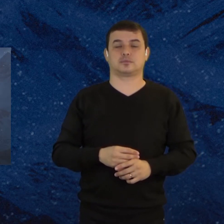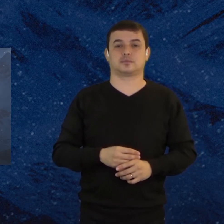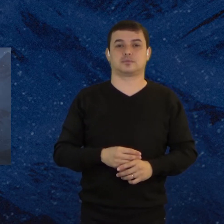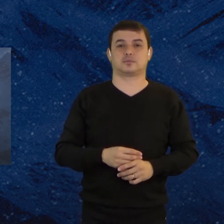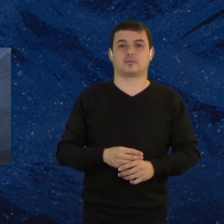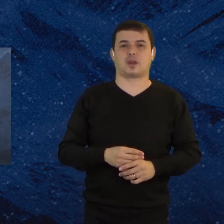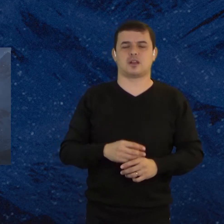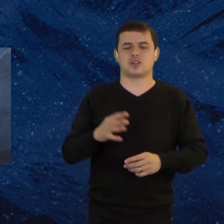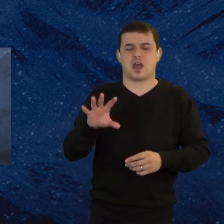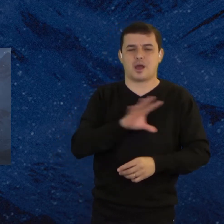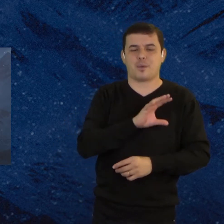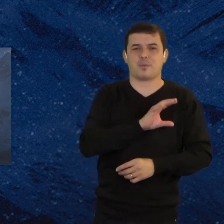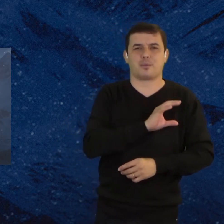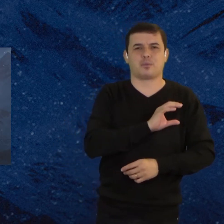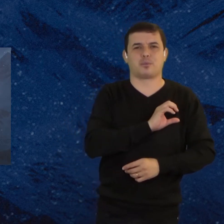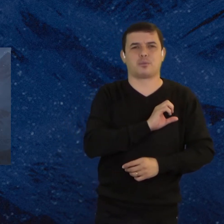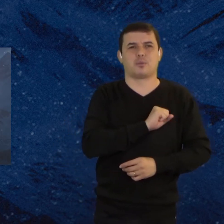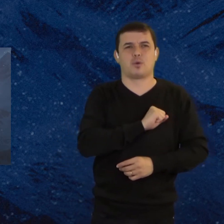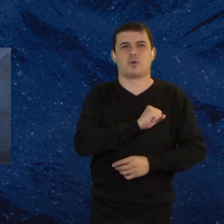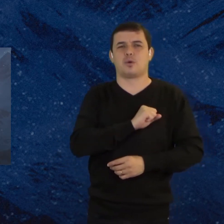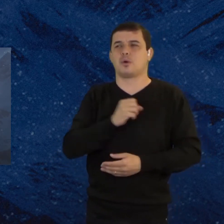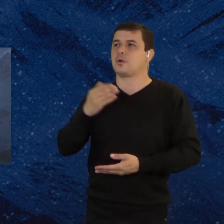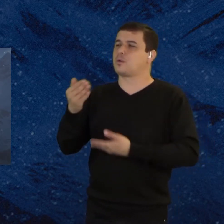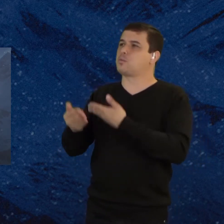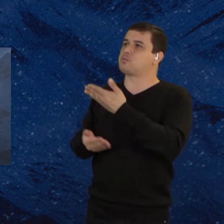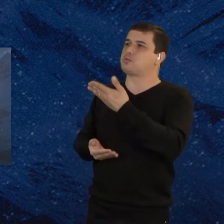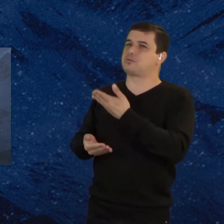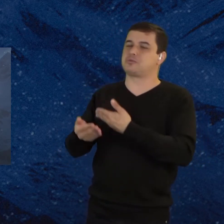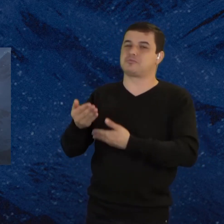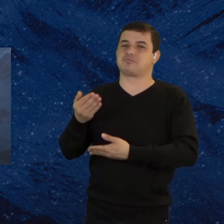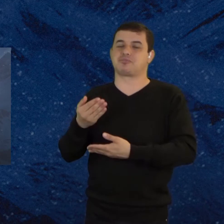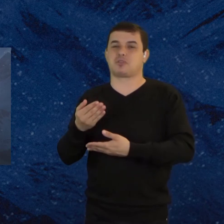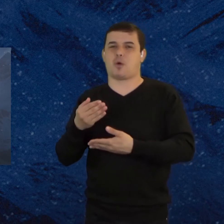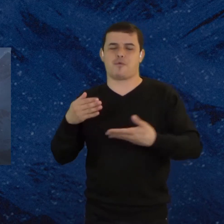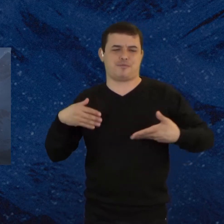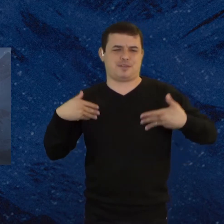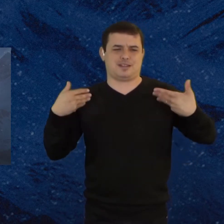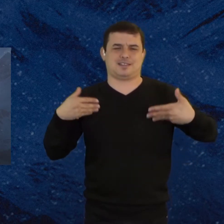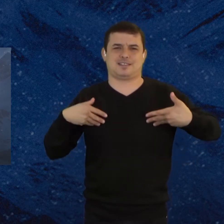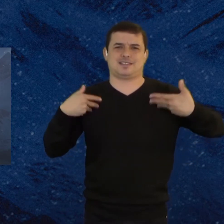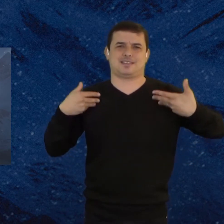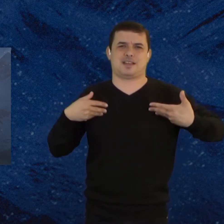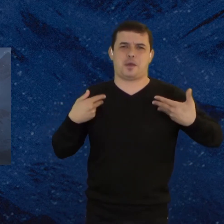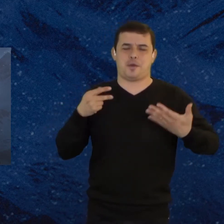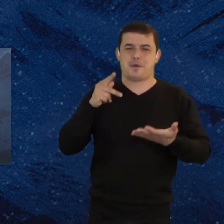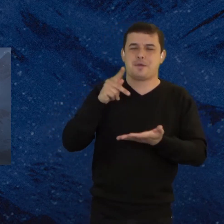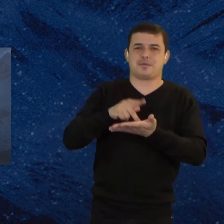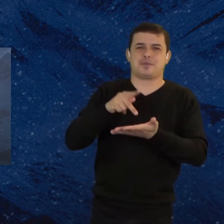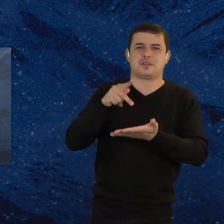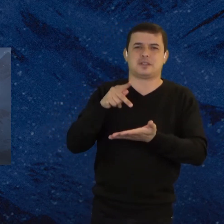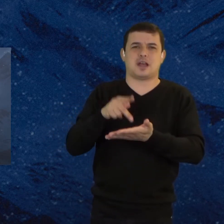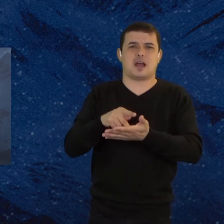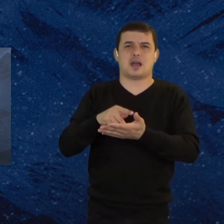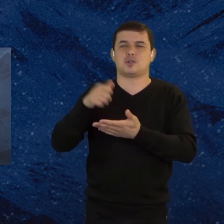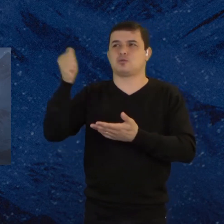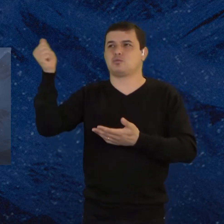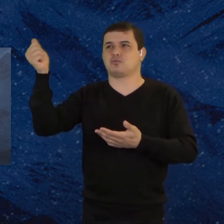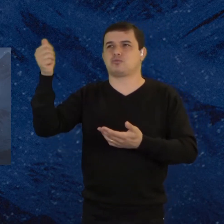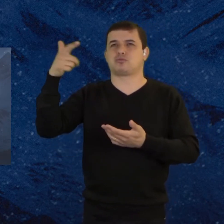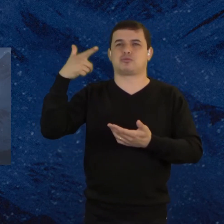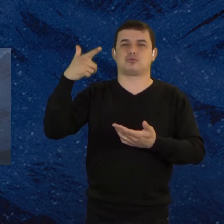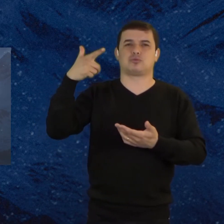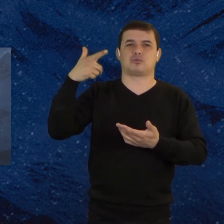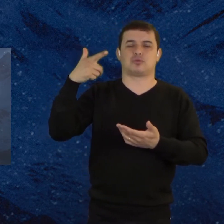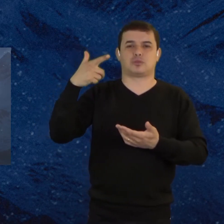de amor, de paz, de felicidade, de verdade, de luz. Esse